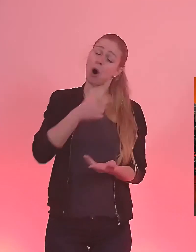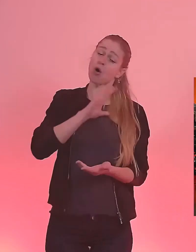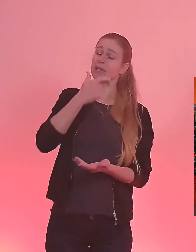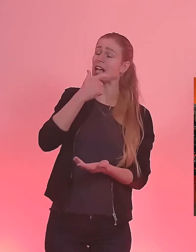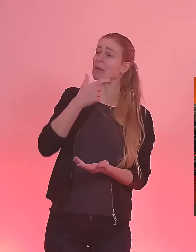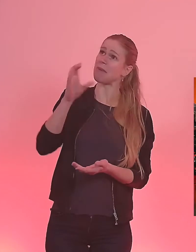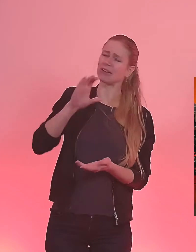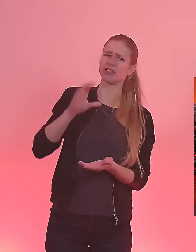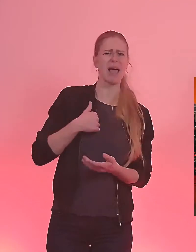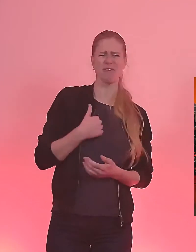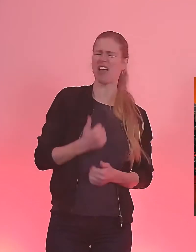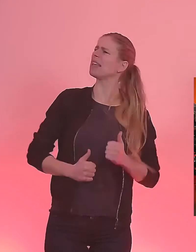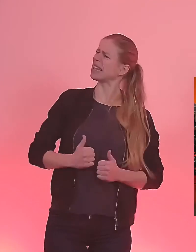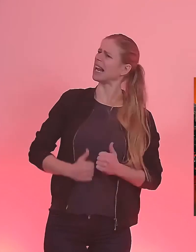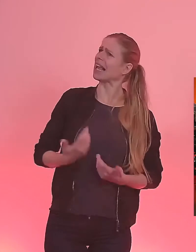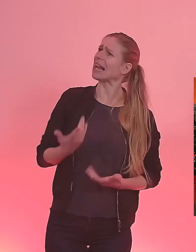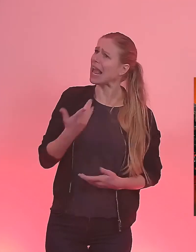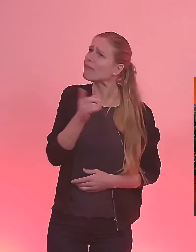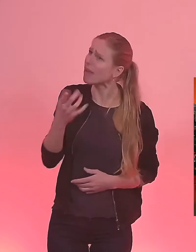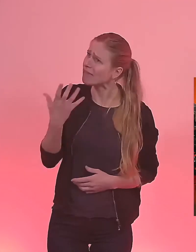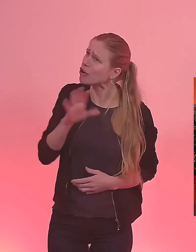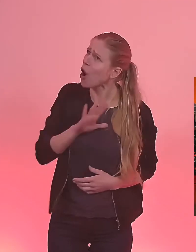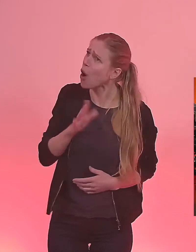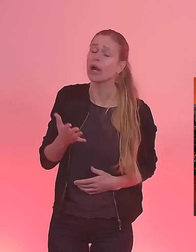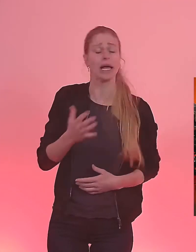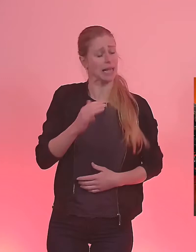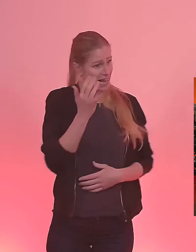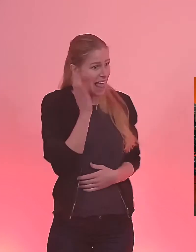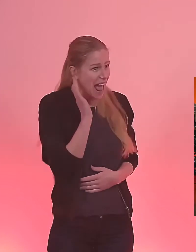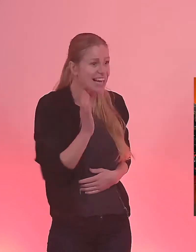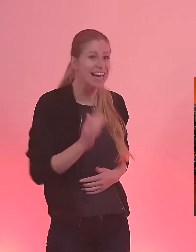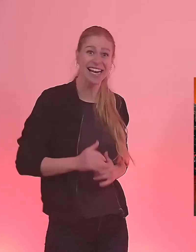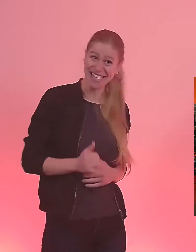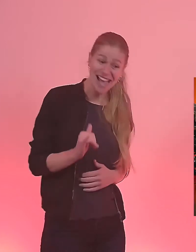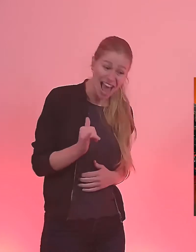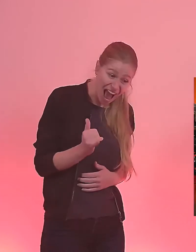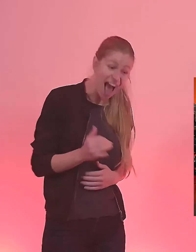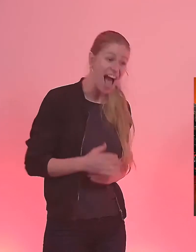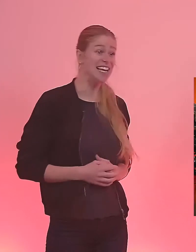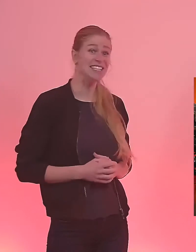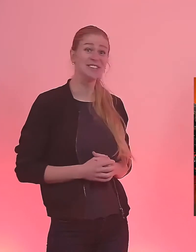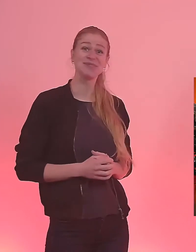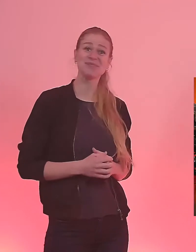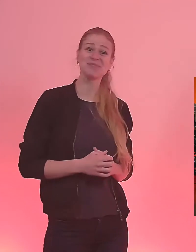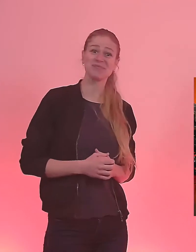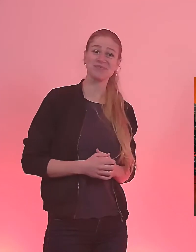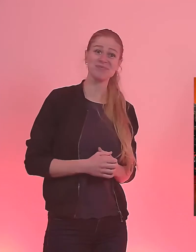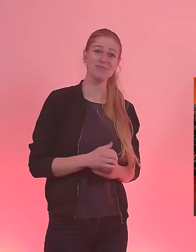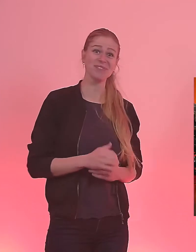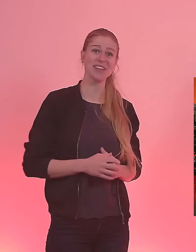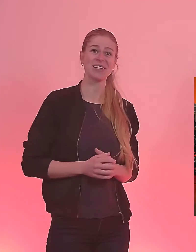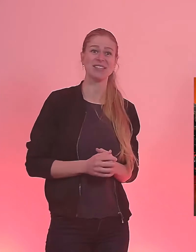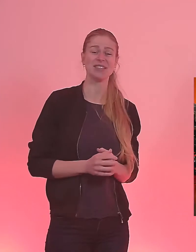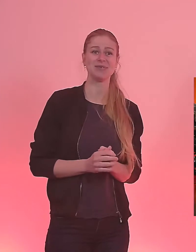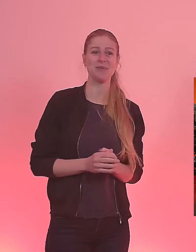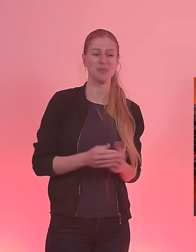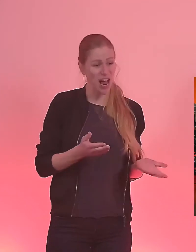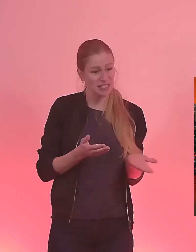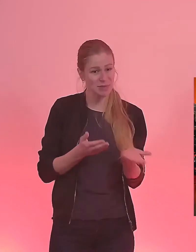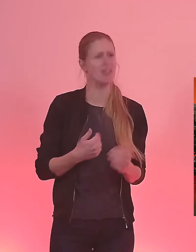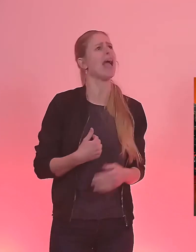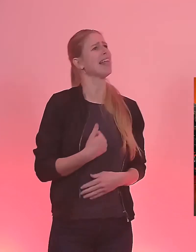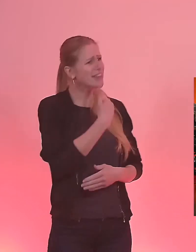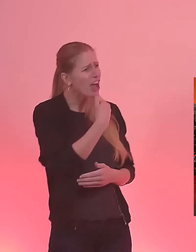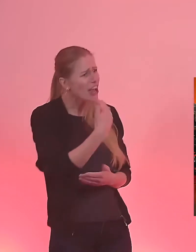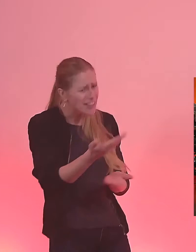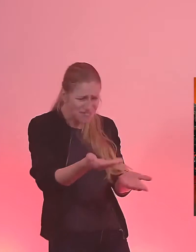beetje trek gekregen. Lust je ook wat beschuit met muisjes? Ja, dat lekker. Beetje... Ja. Ja. Het lust ook wel. Ja, alsjeblieft. Dank je